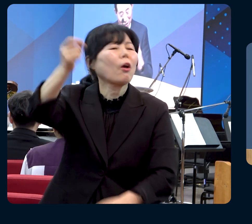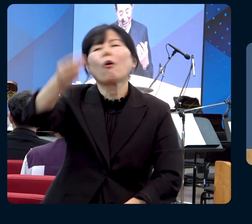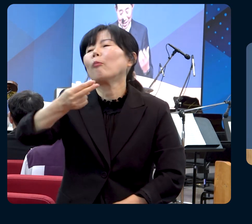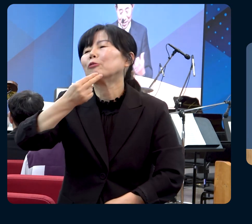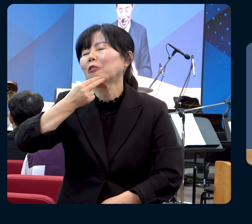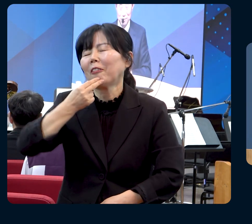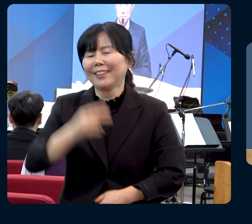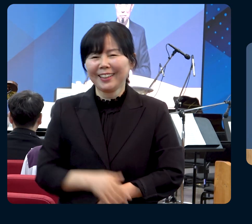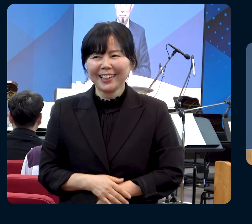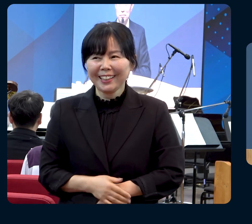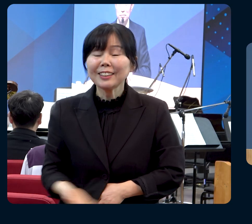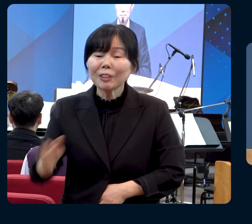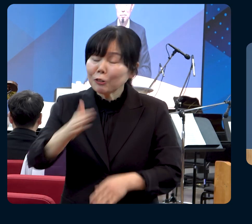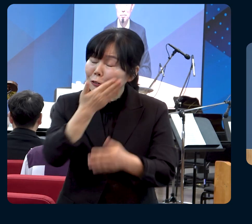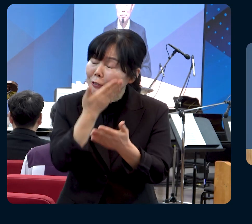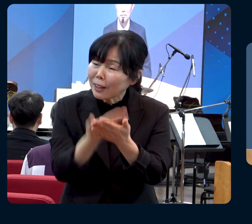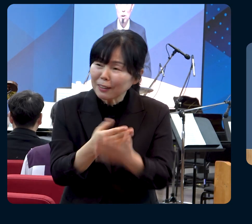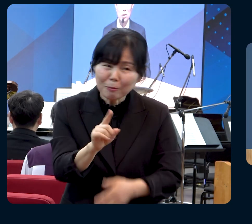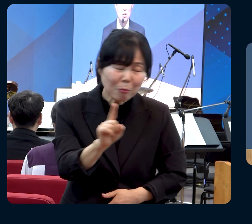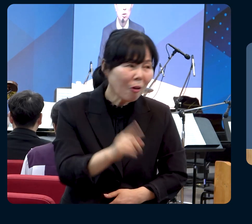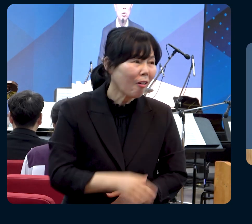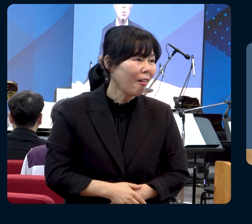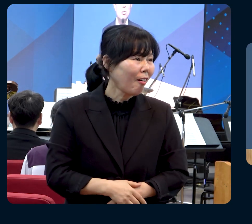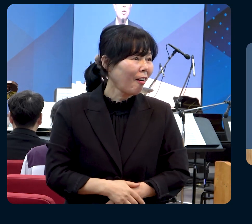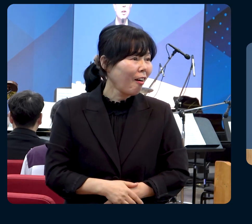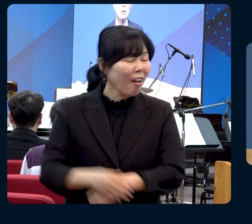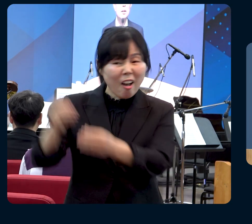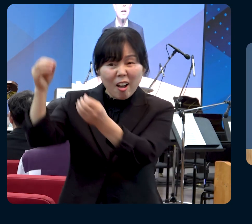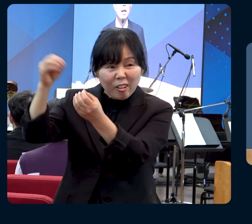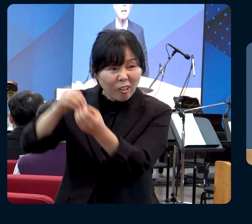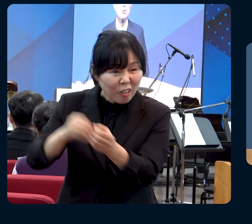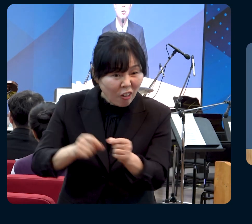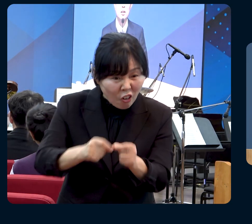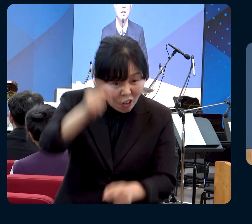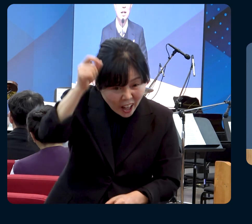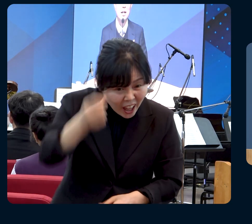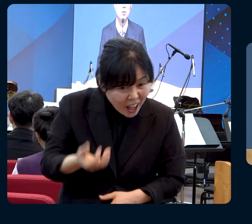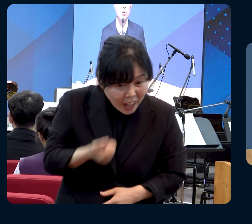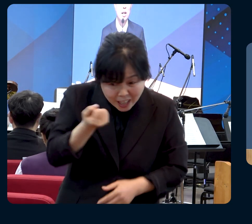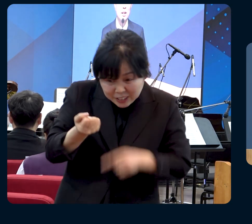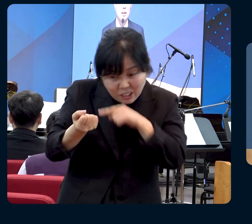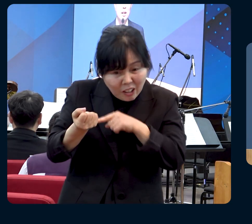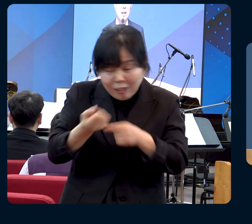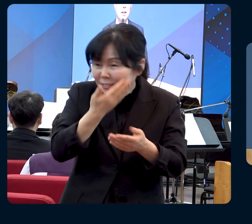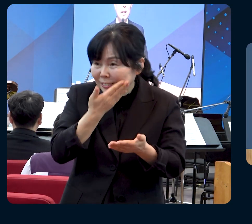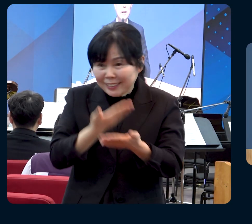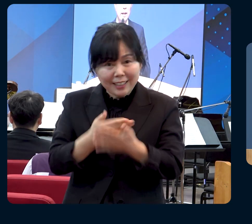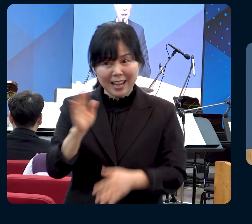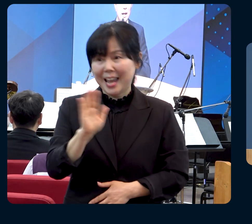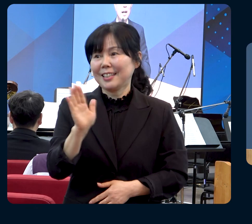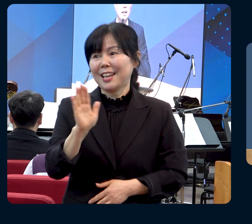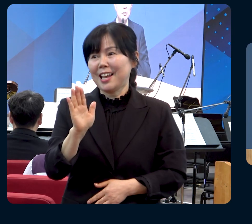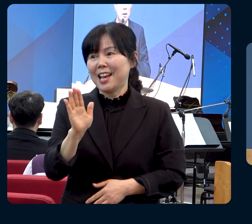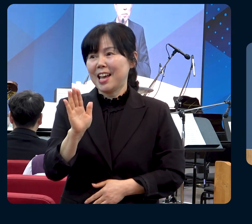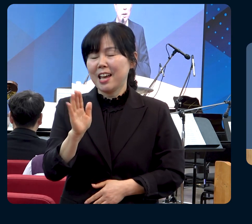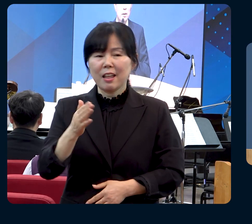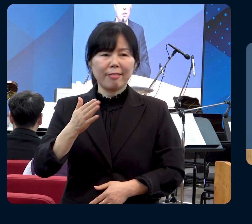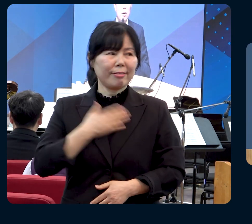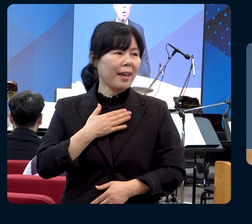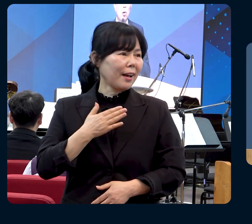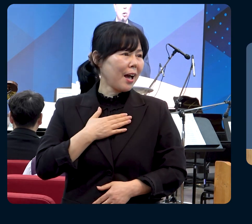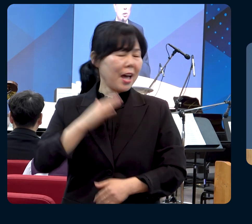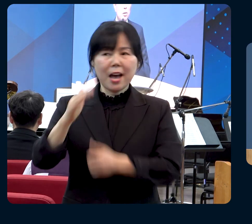근데 중요한 것은요, 어떤 정통성을 내가 가지고 있느냐가 중요한 게 아니라 내가 하나님